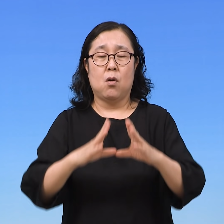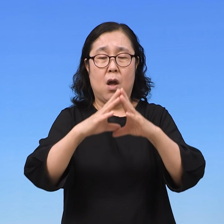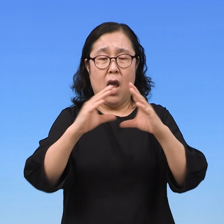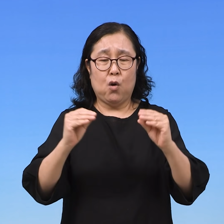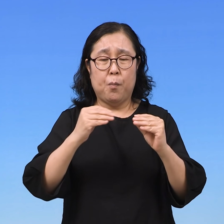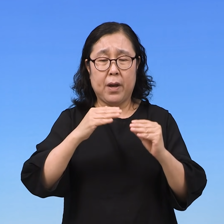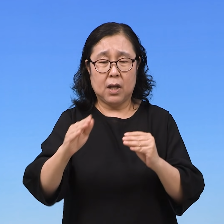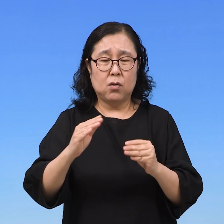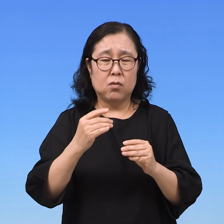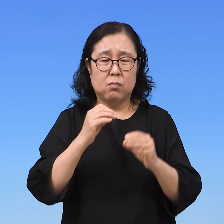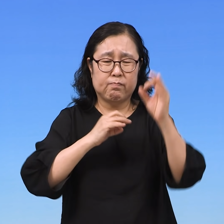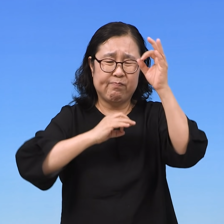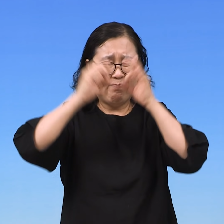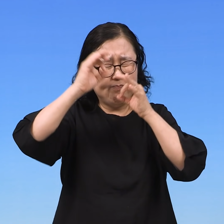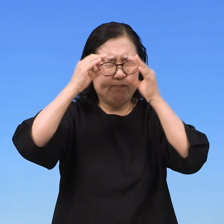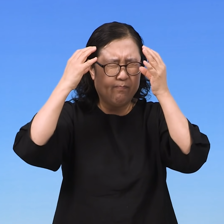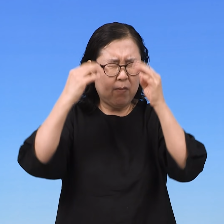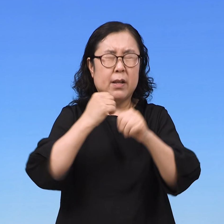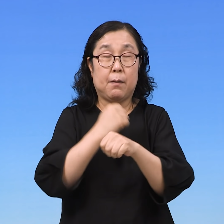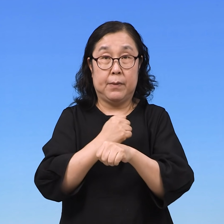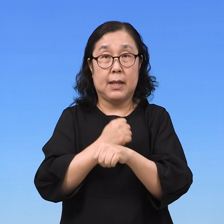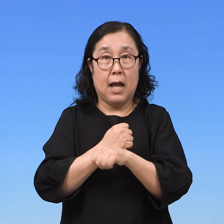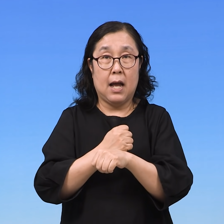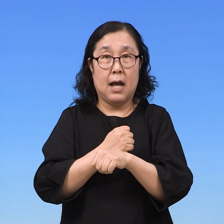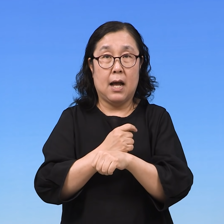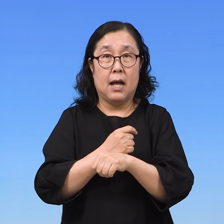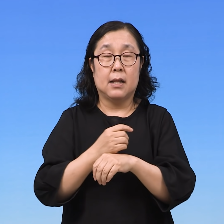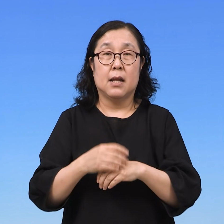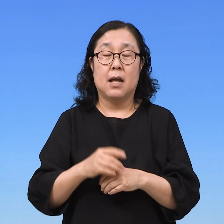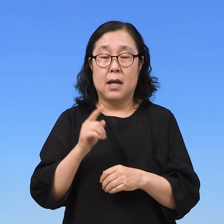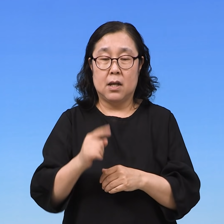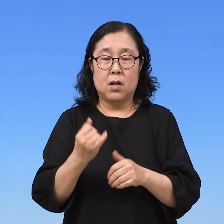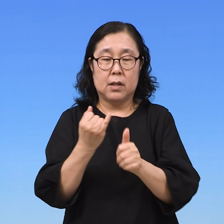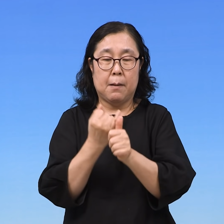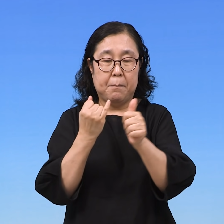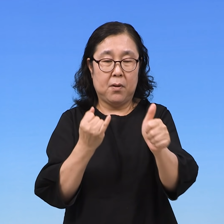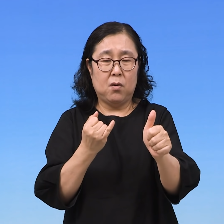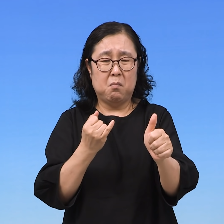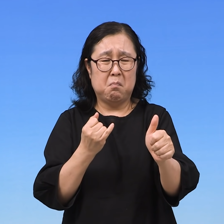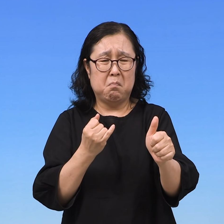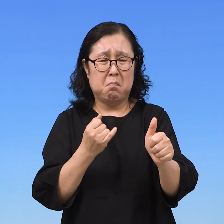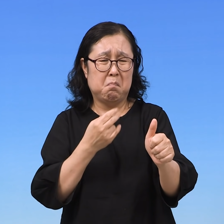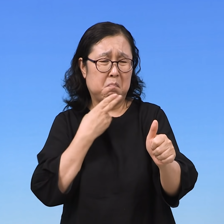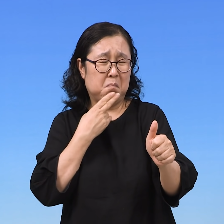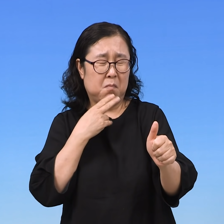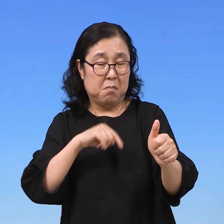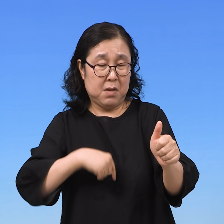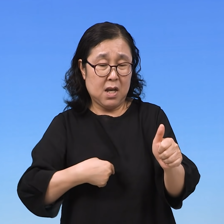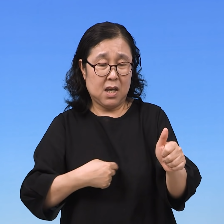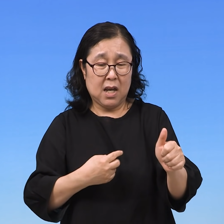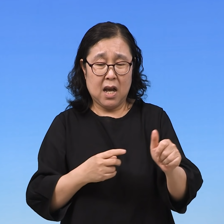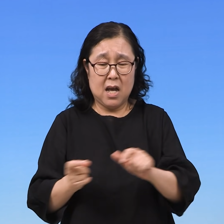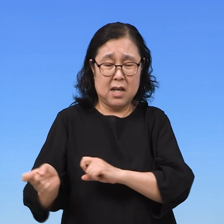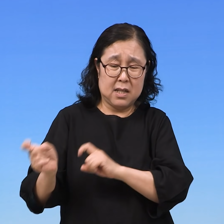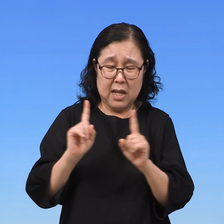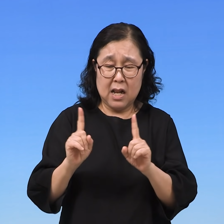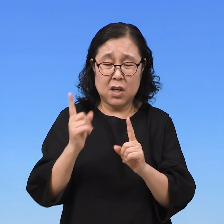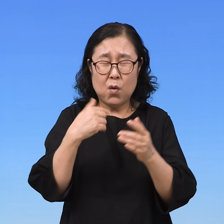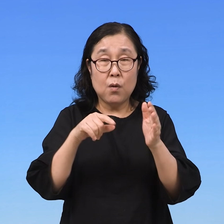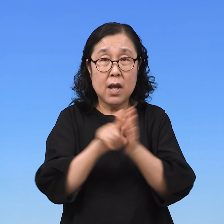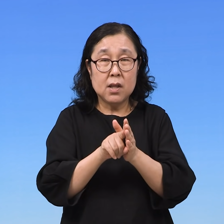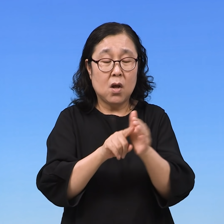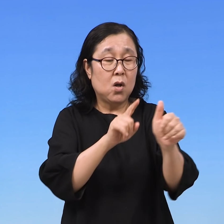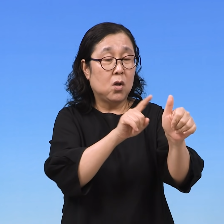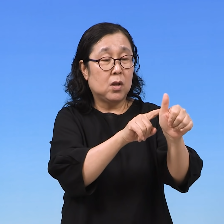거기 가가지고도 얼마나 미숙합니까? 이렇게 비겁한 남편이 또 있습니까? 자기 살자고